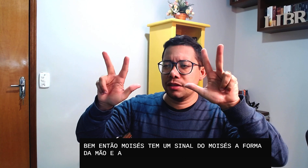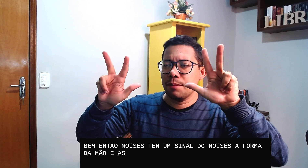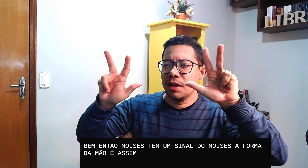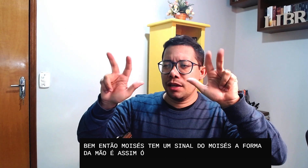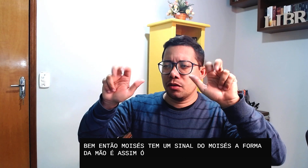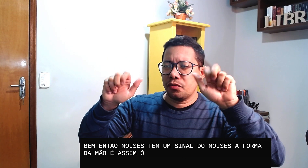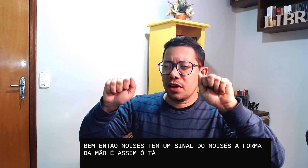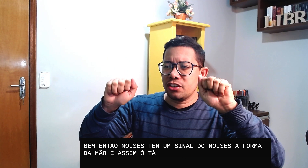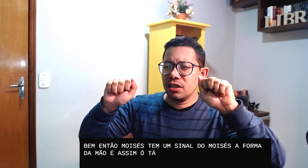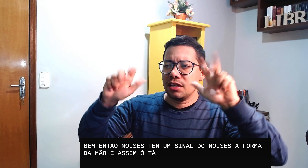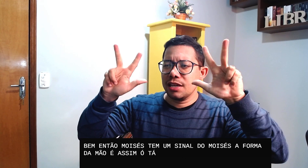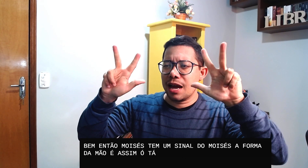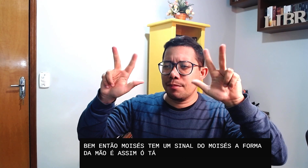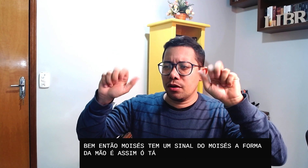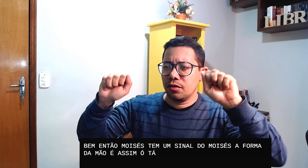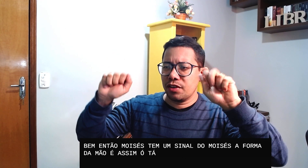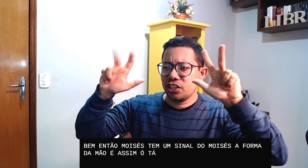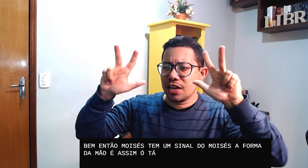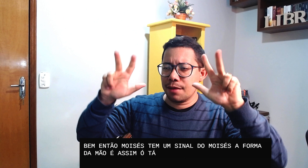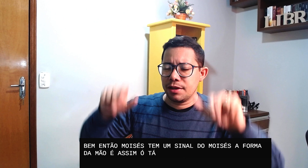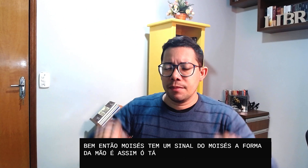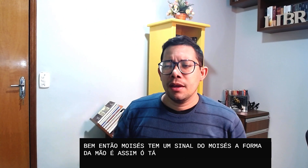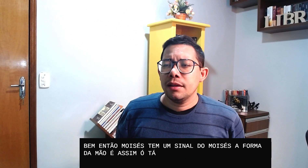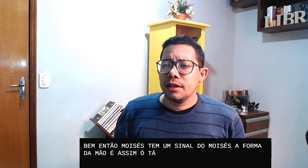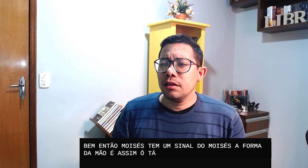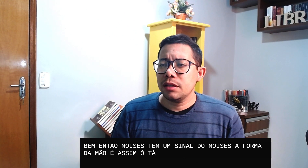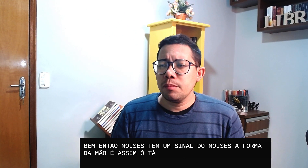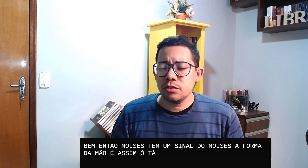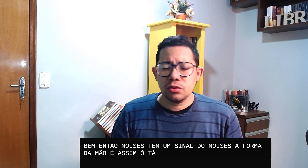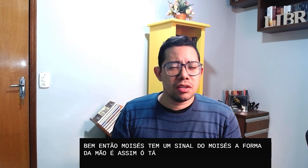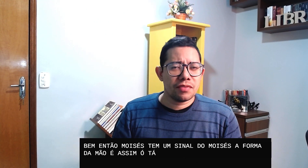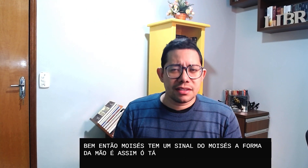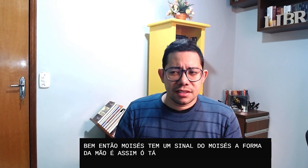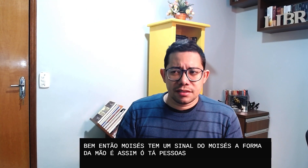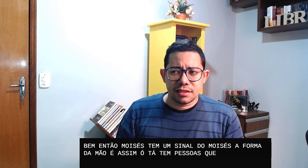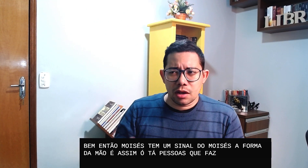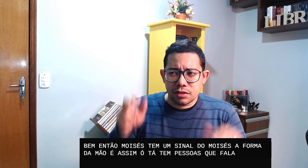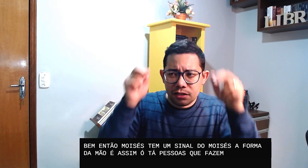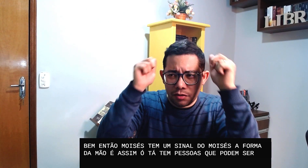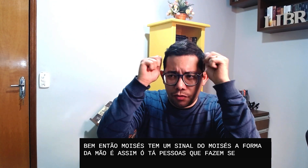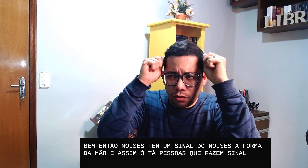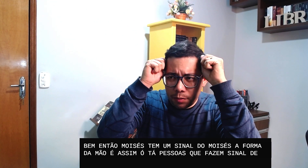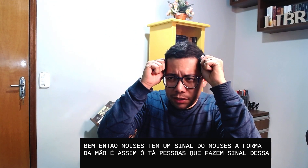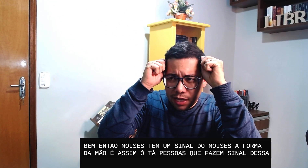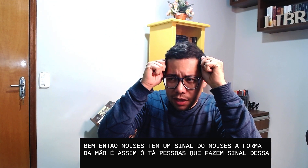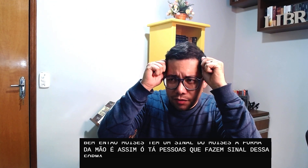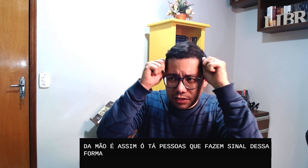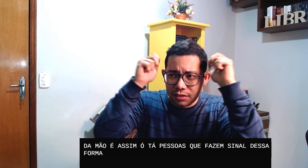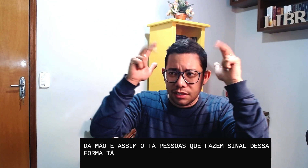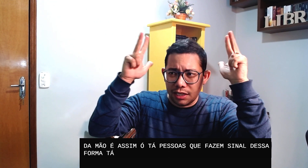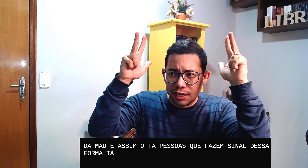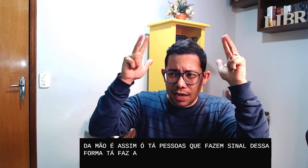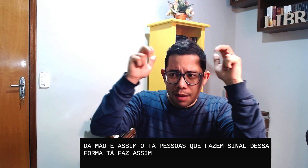tá? Então fecha e abre, ó, fecha e abre. Tem pessoas que fazem esse sinal dessa forma, tá? Faz assim e abre,